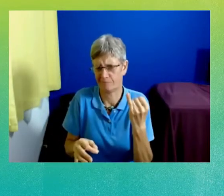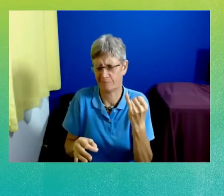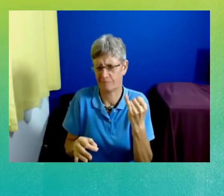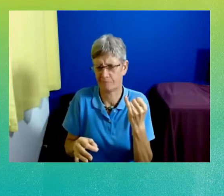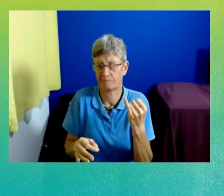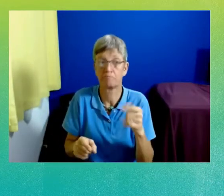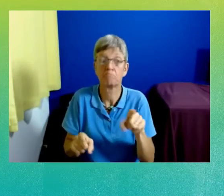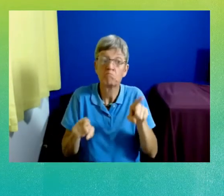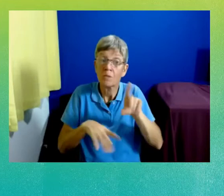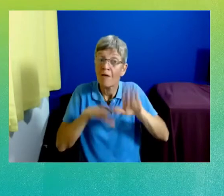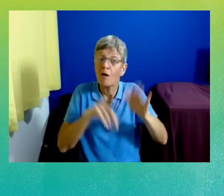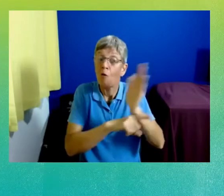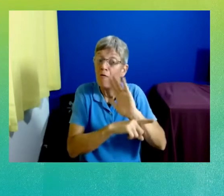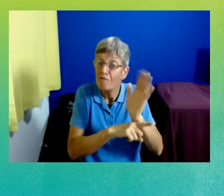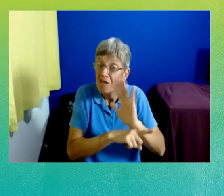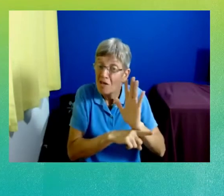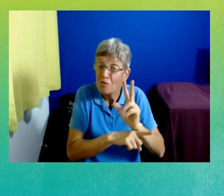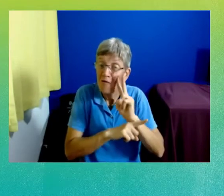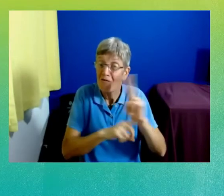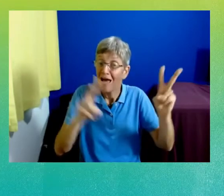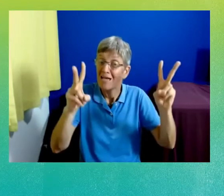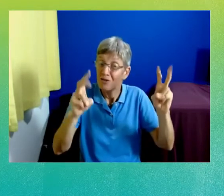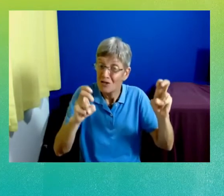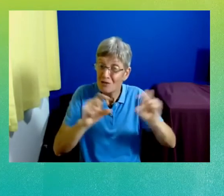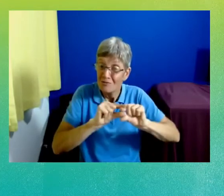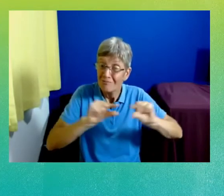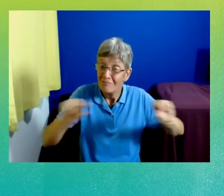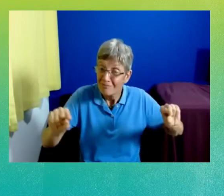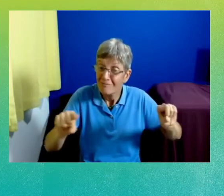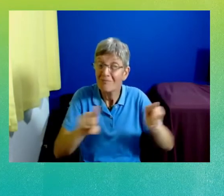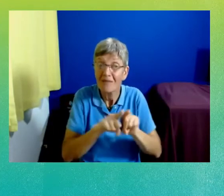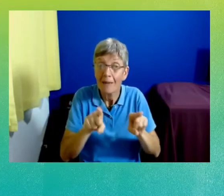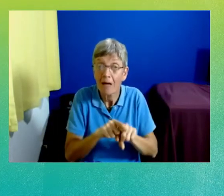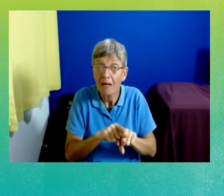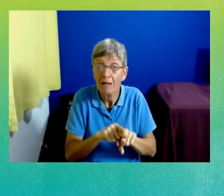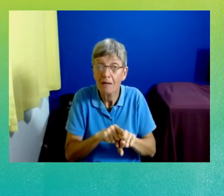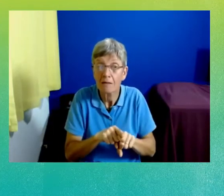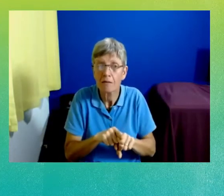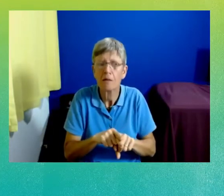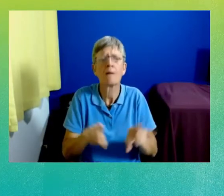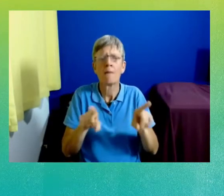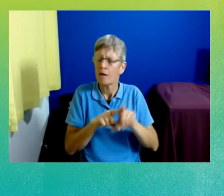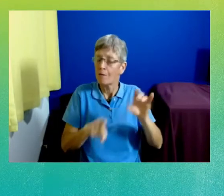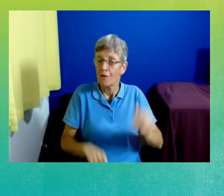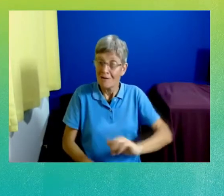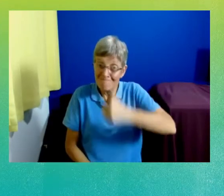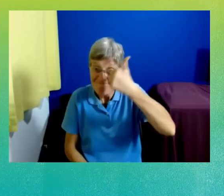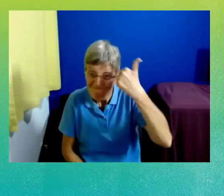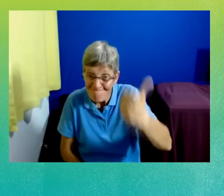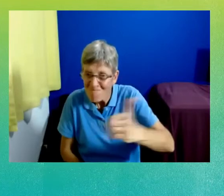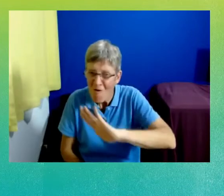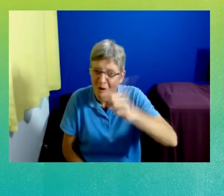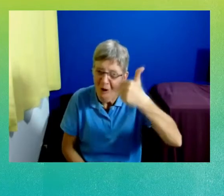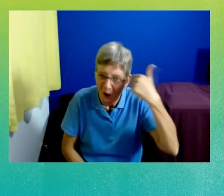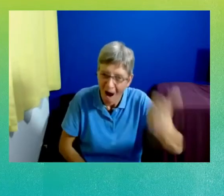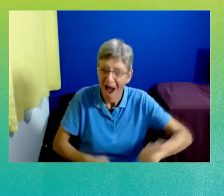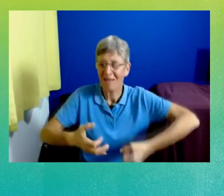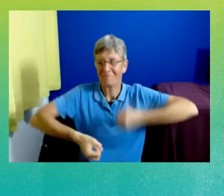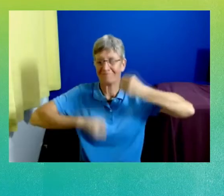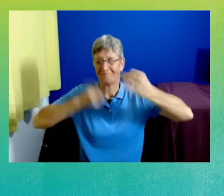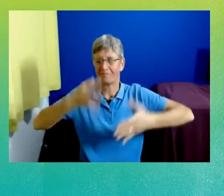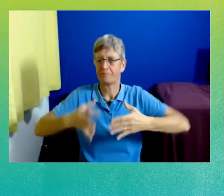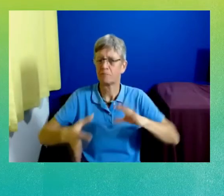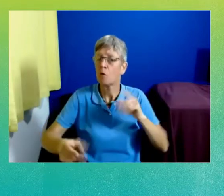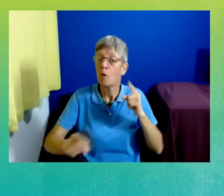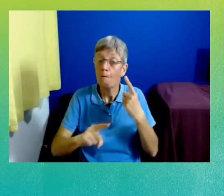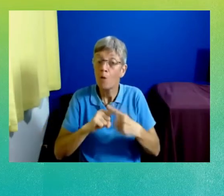Então, tem que haver toda ali uma contextualização, assim como no cinema, né? Existe também